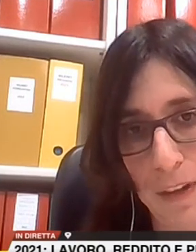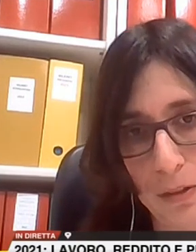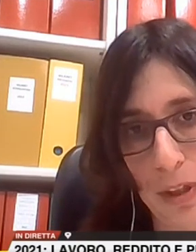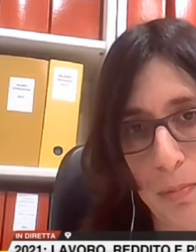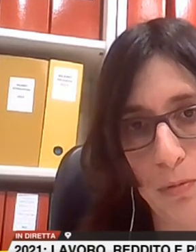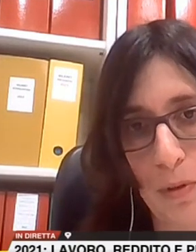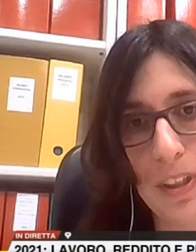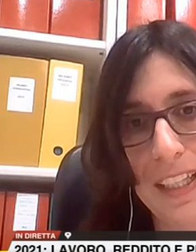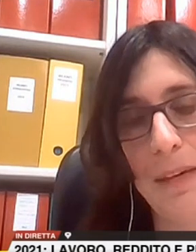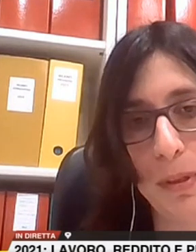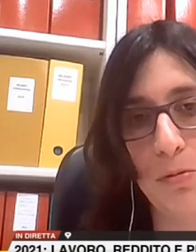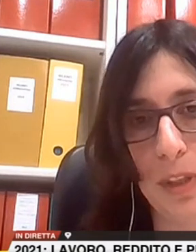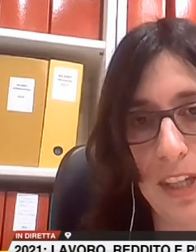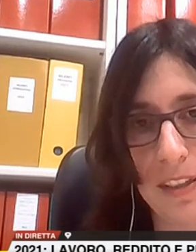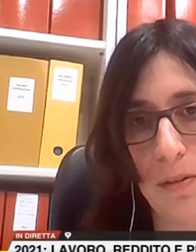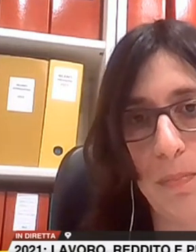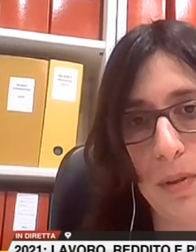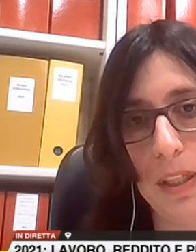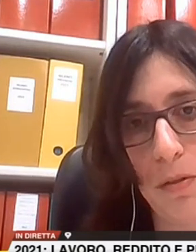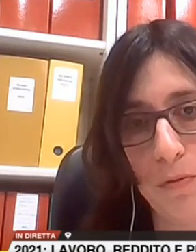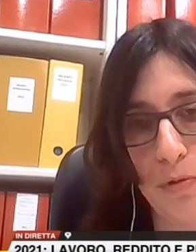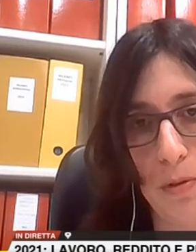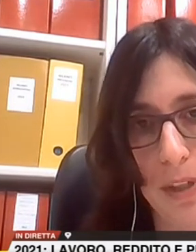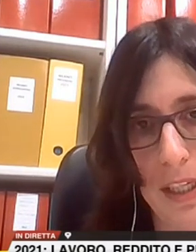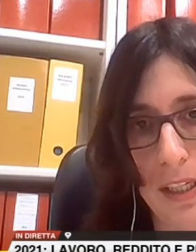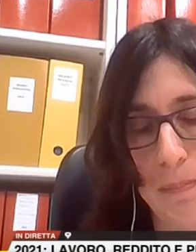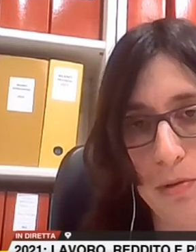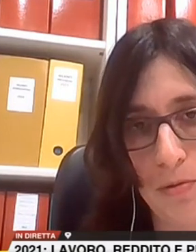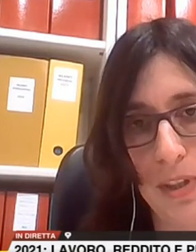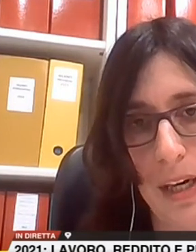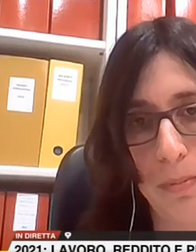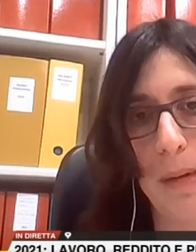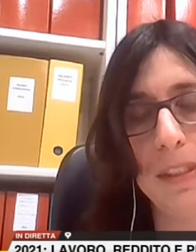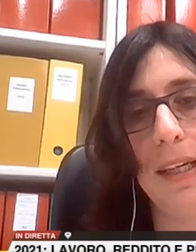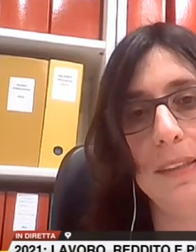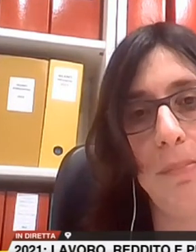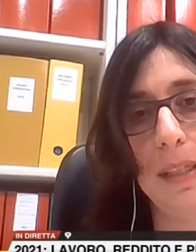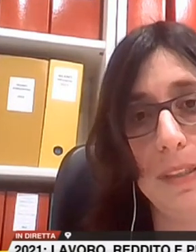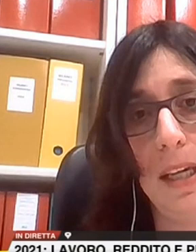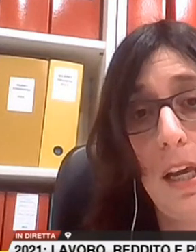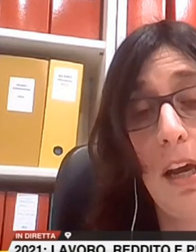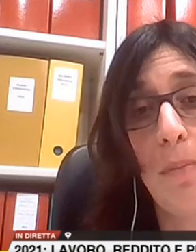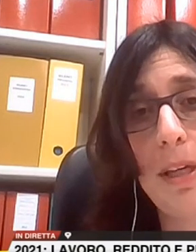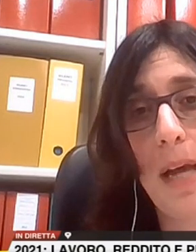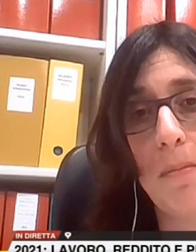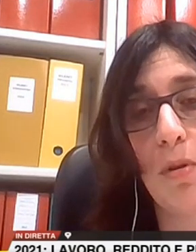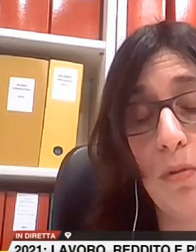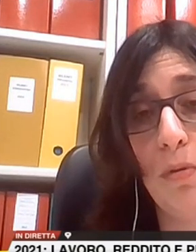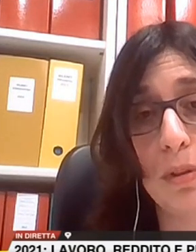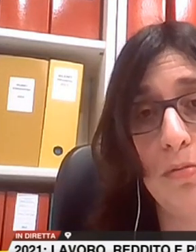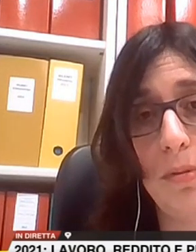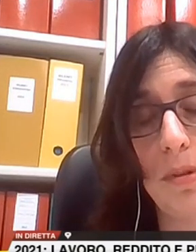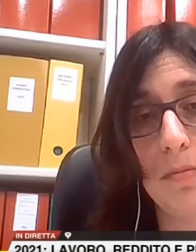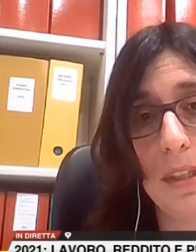dal fatto che appunto le riaperture generano poi confusione e possono generare problemi dalle altre parti. Poi abbiamo